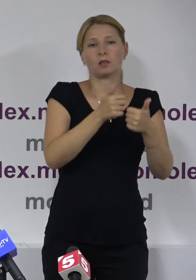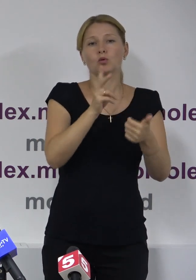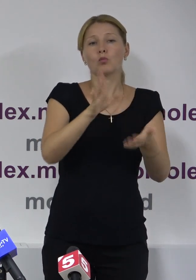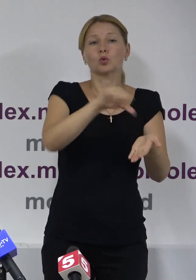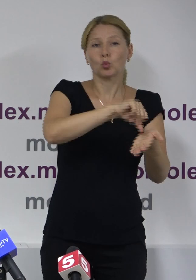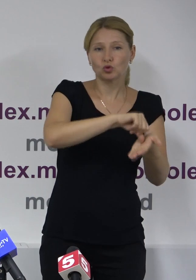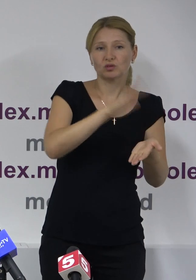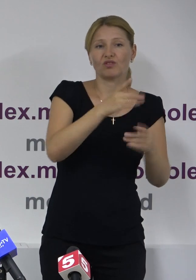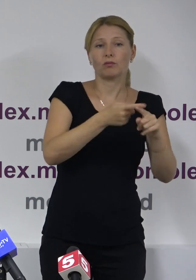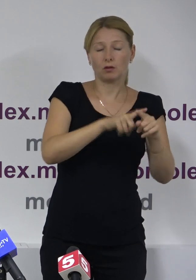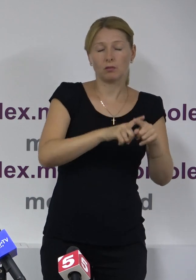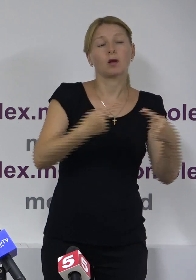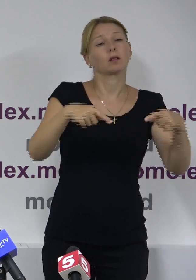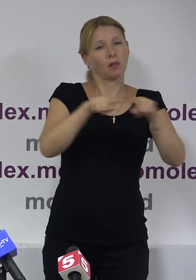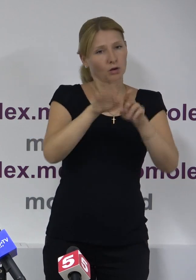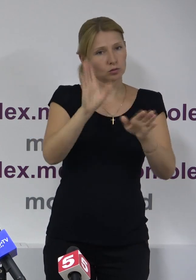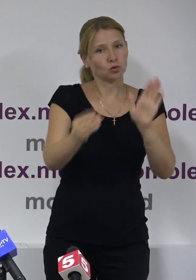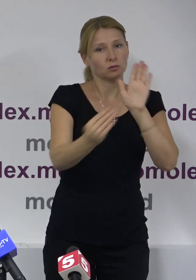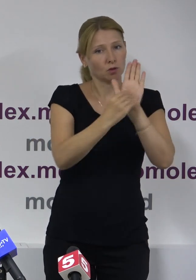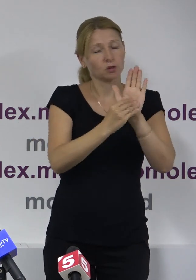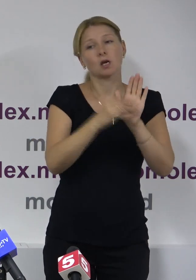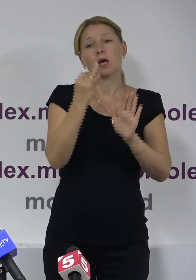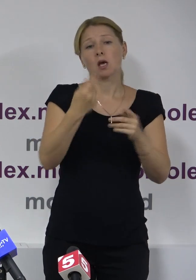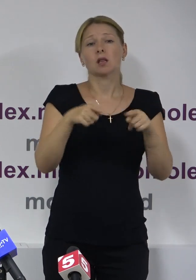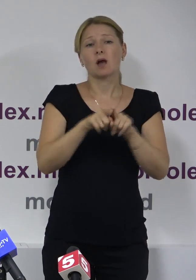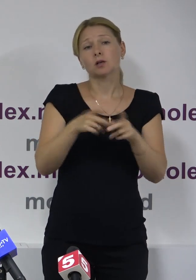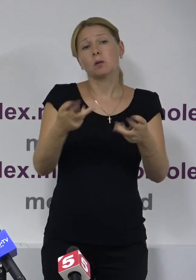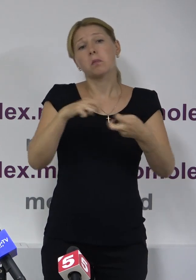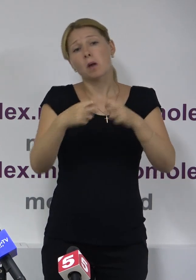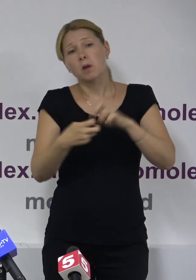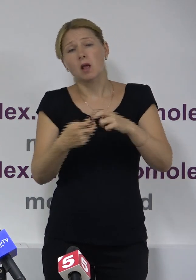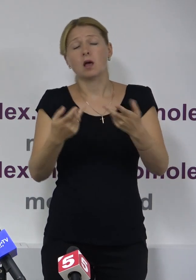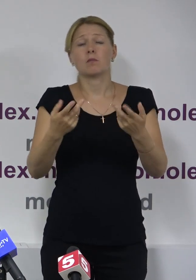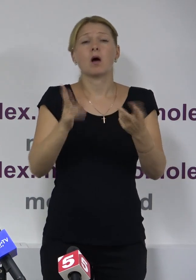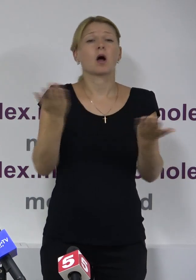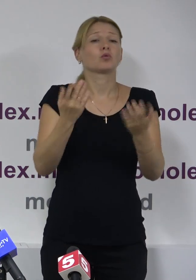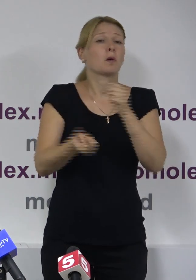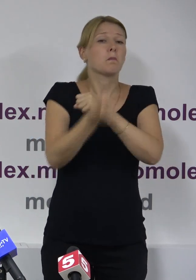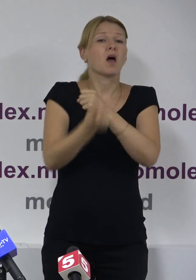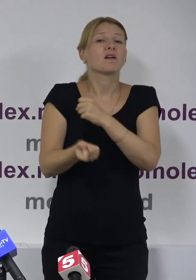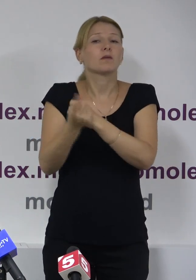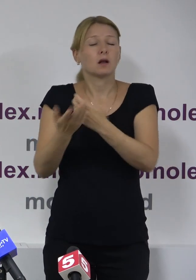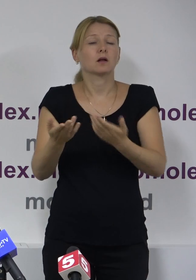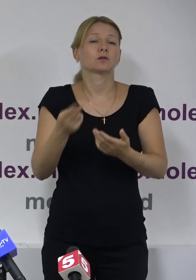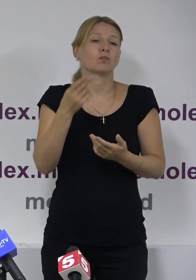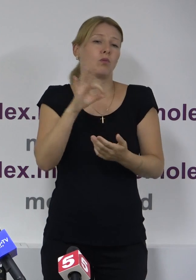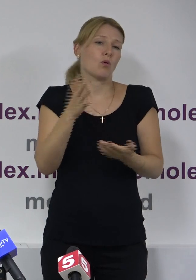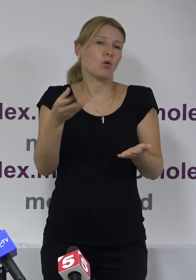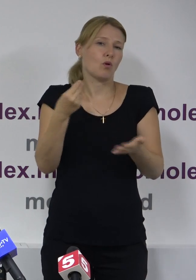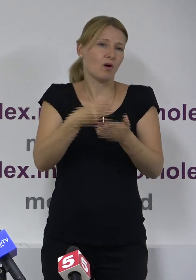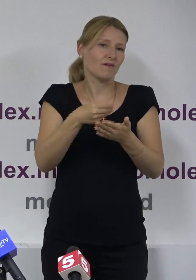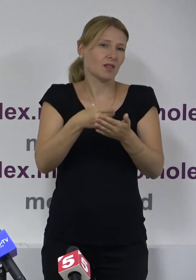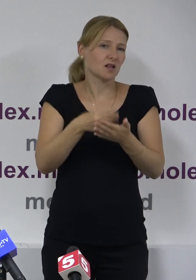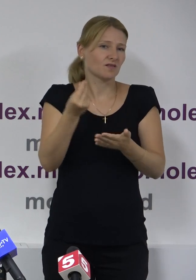de asemenea este reflectată și unele dificultăți sau probleme întâmpinate, precum ar fi utilizarea resurselor administrative